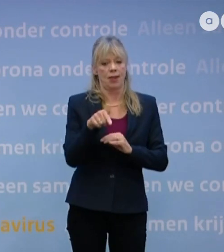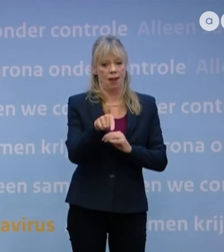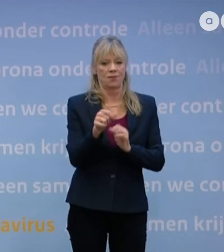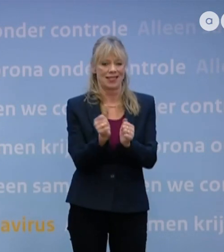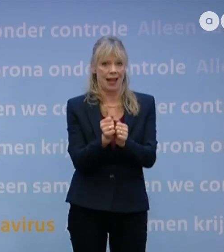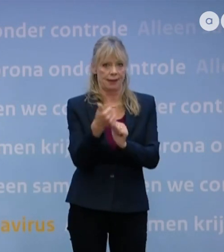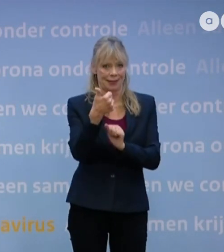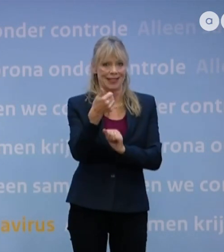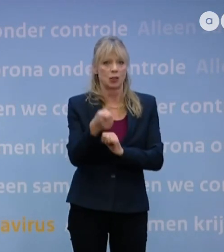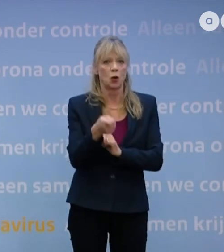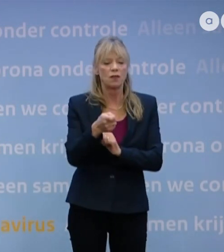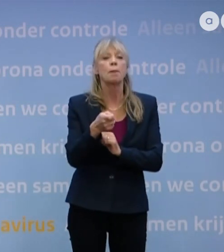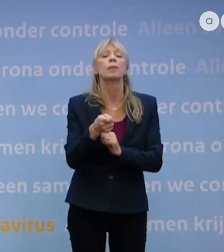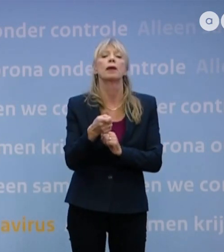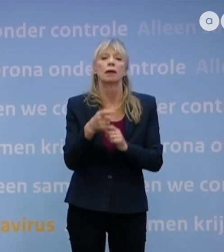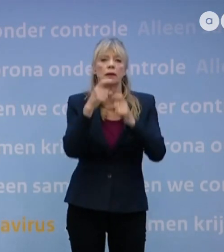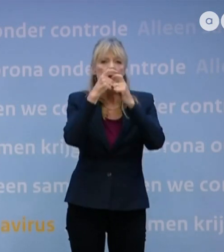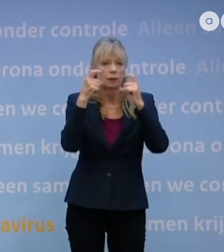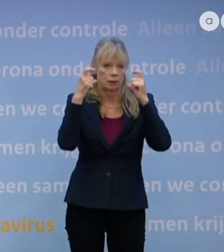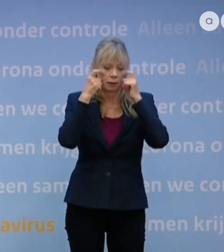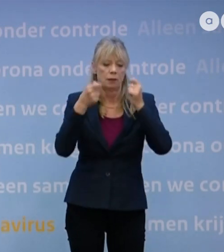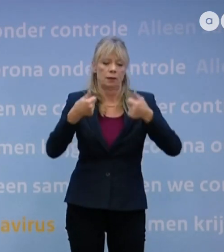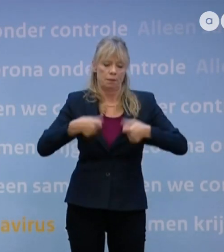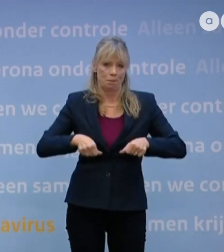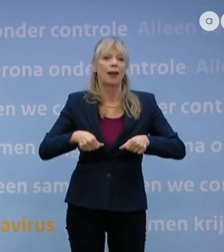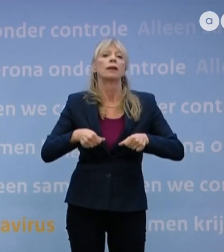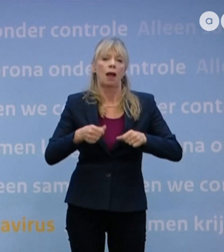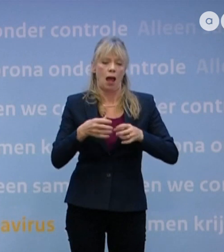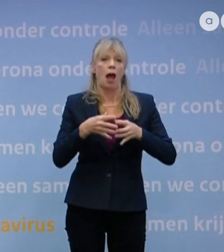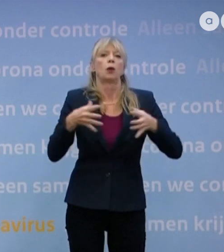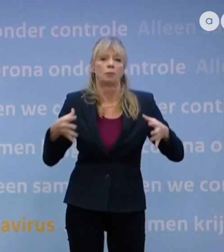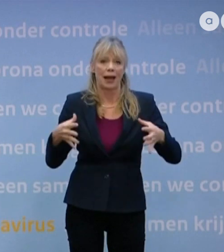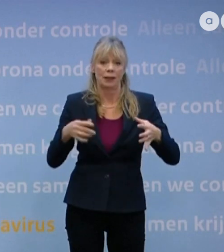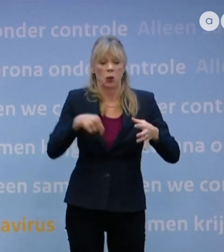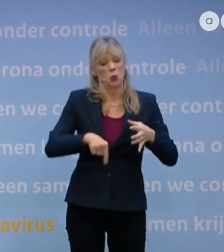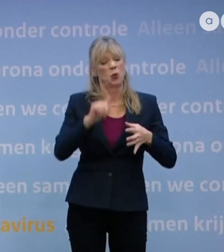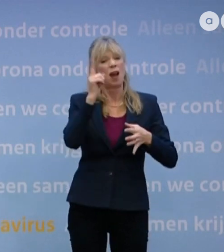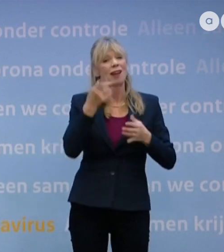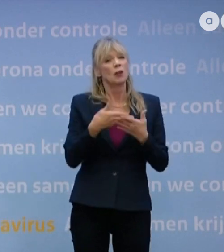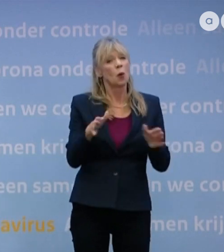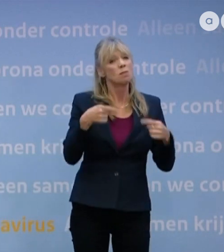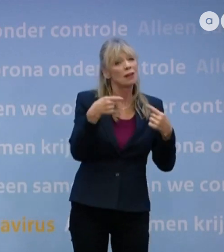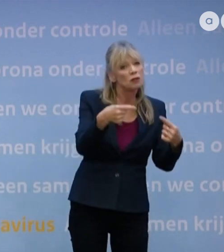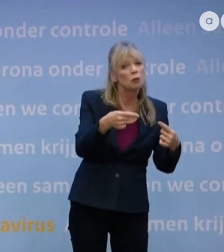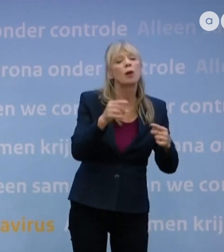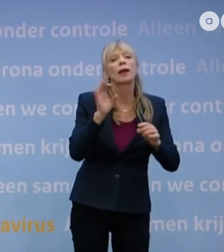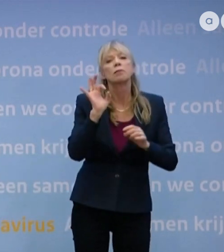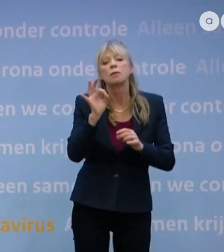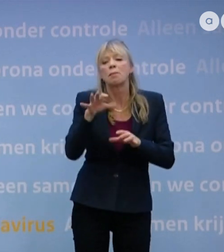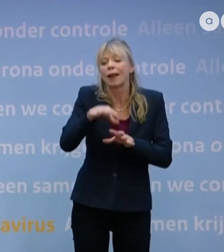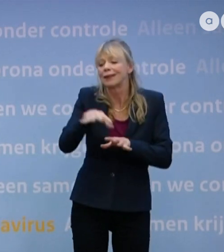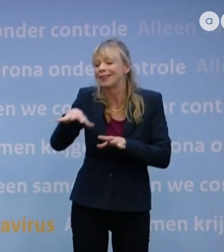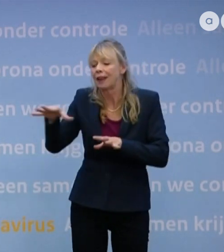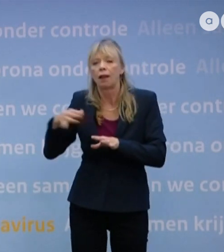November 6-ától kiterjesztjük a maszkviselést. A tömegközlekedés mellett a középületekben, üzletekben, valamint a kórházakban és az